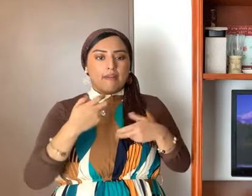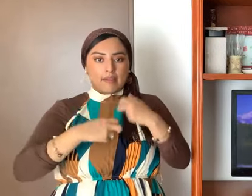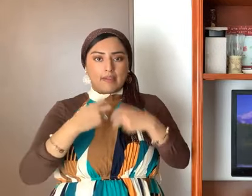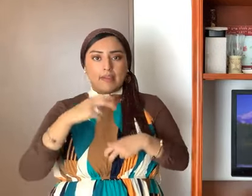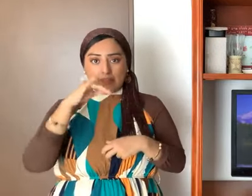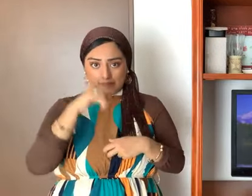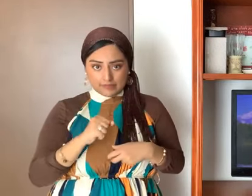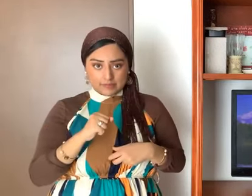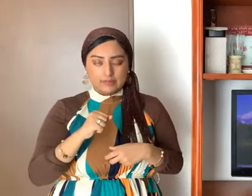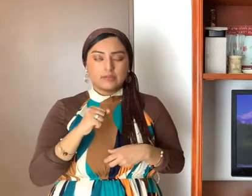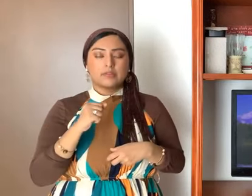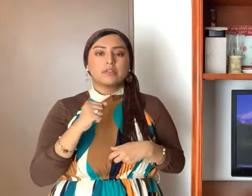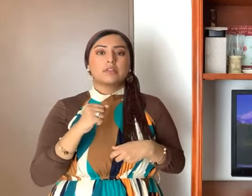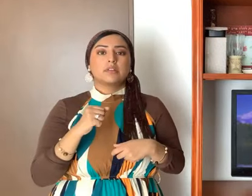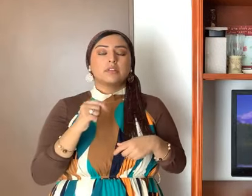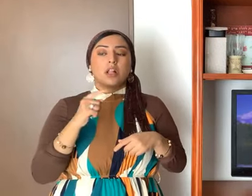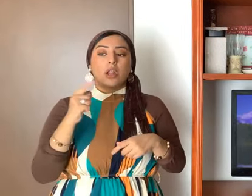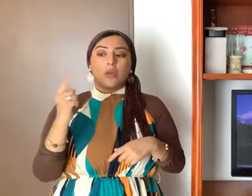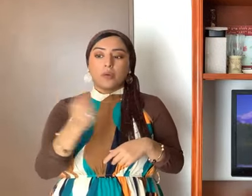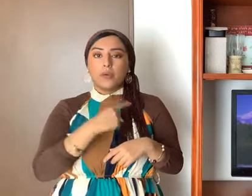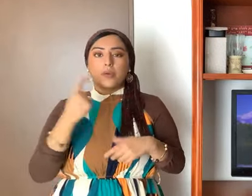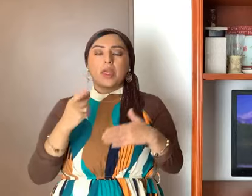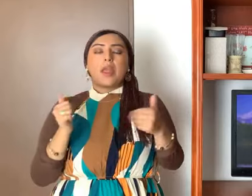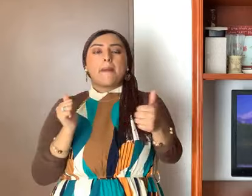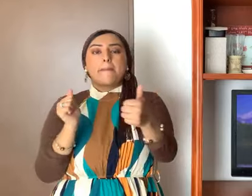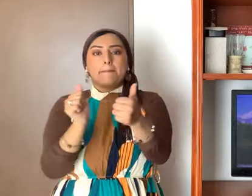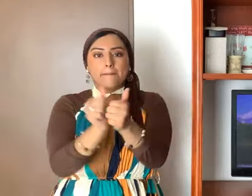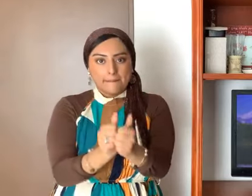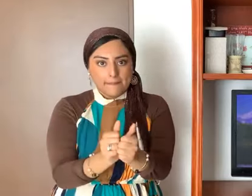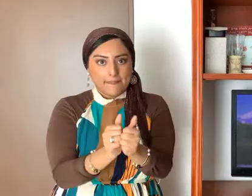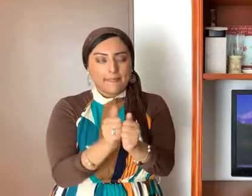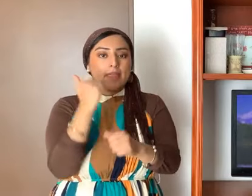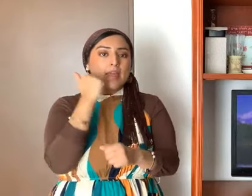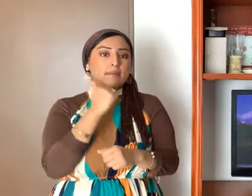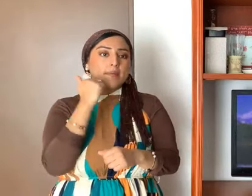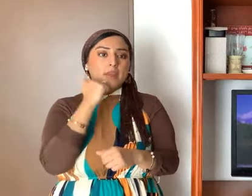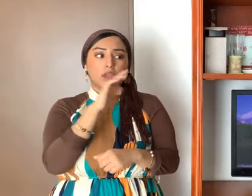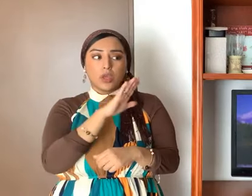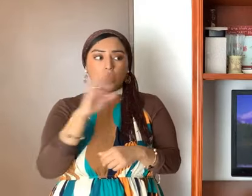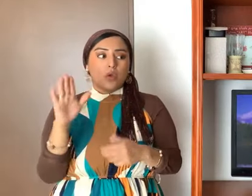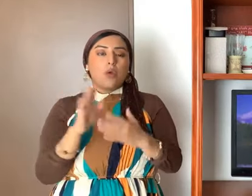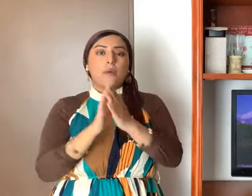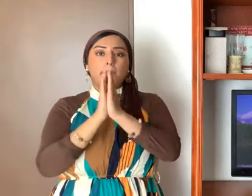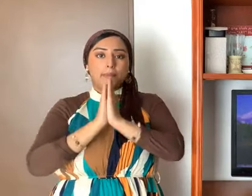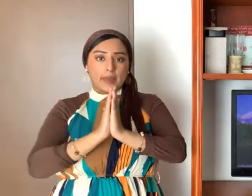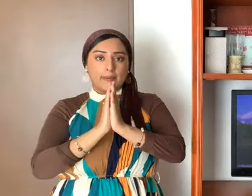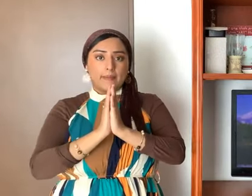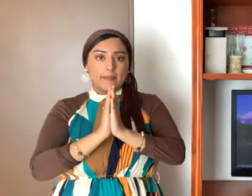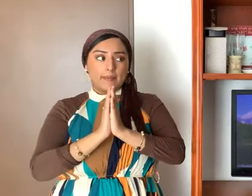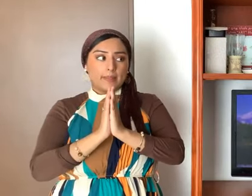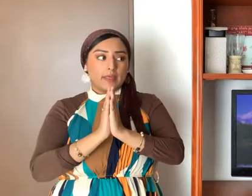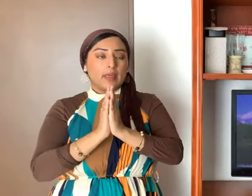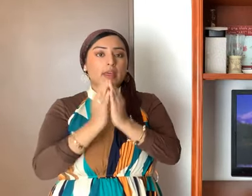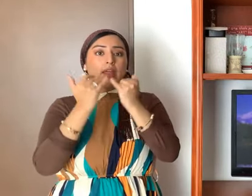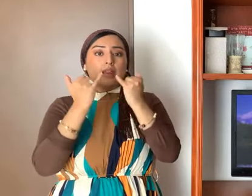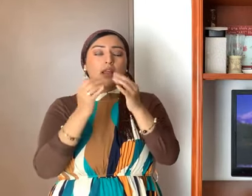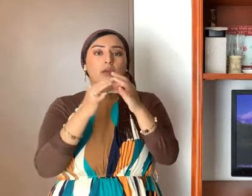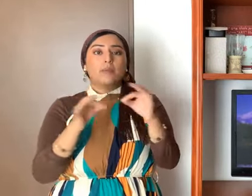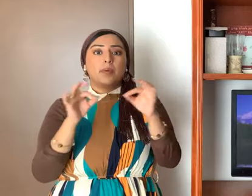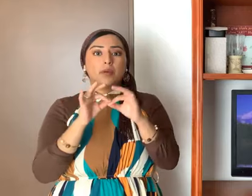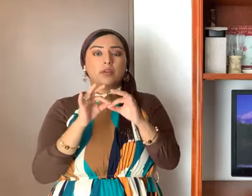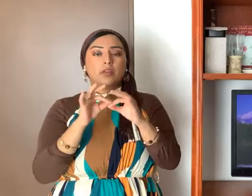sí, claro que sí. Y nosotros nos unimos todos los días a sus oraciones. Pero ya, hay que dar el